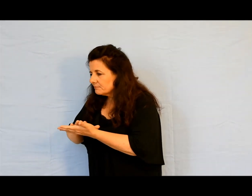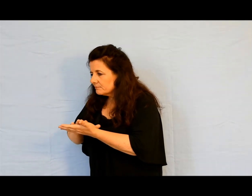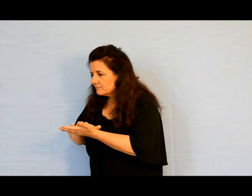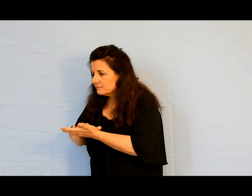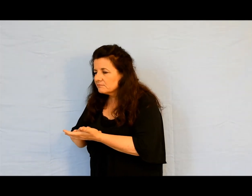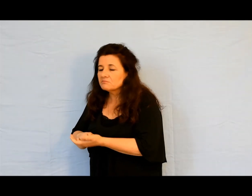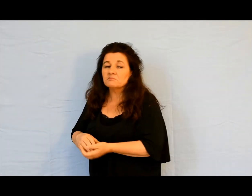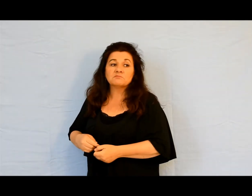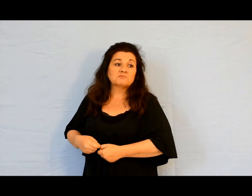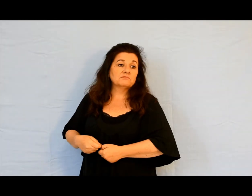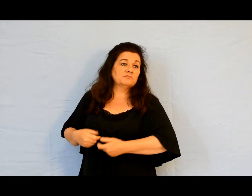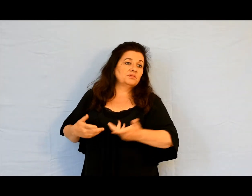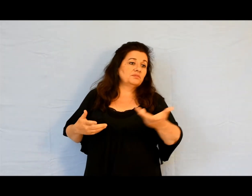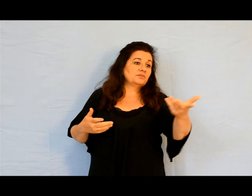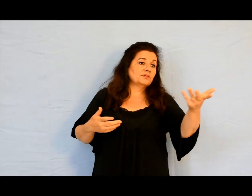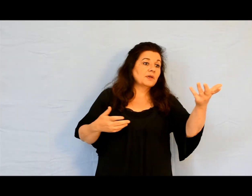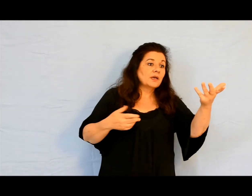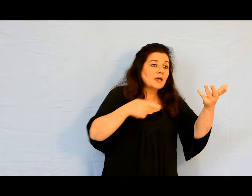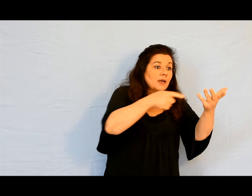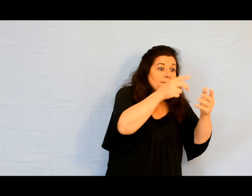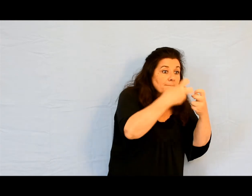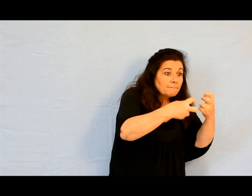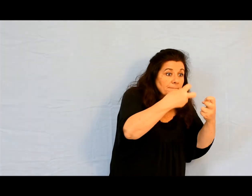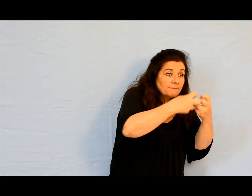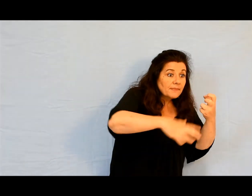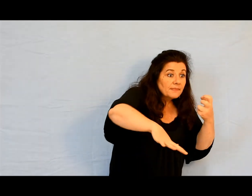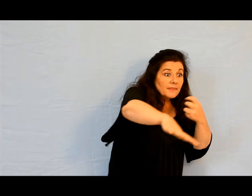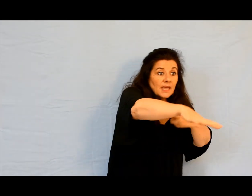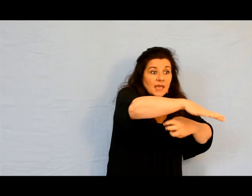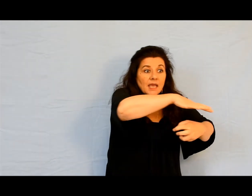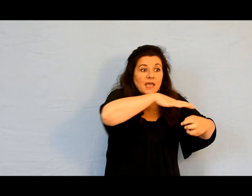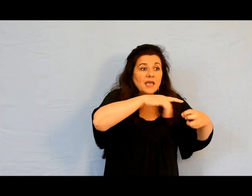D'autres sont tombés sur le sol pierreux, où il n'y avait pas beaucoup de terre.